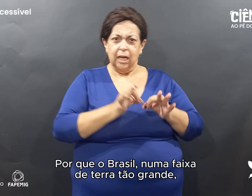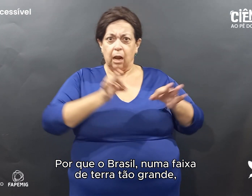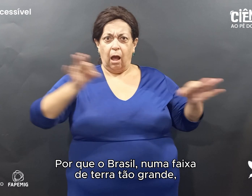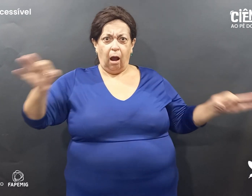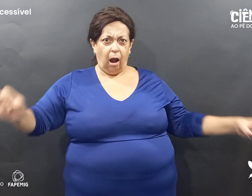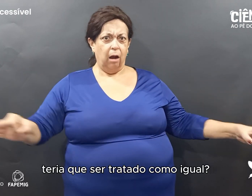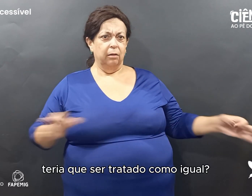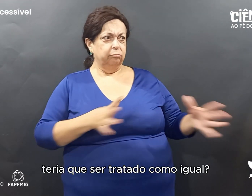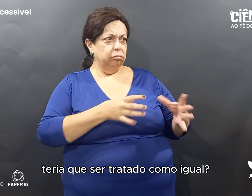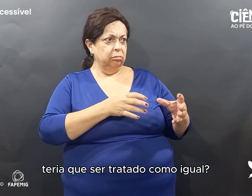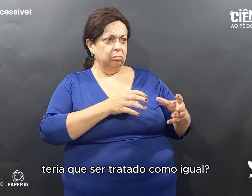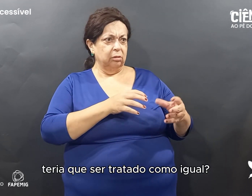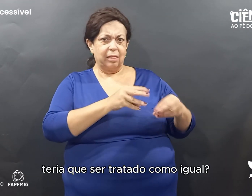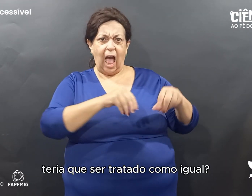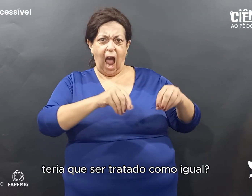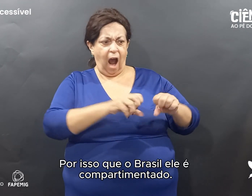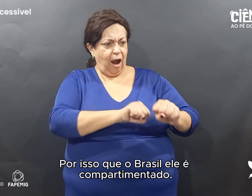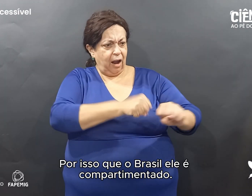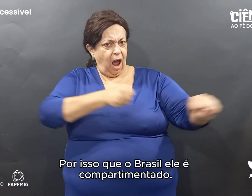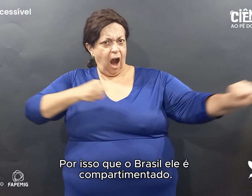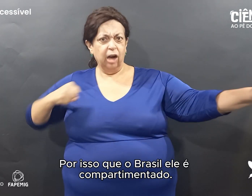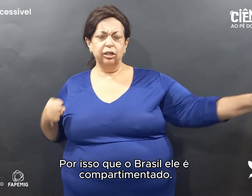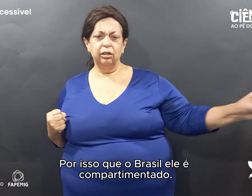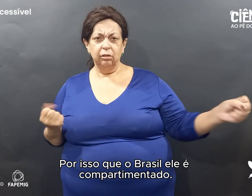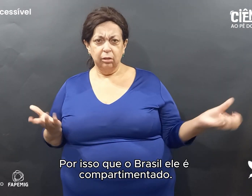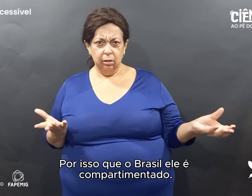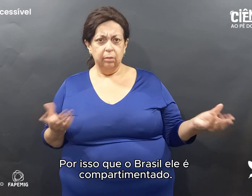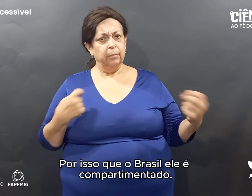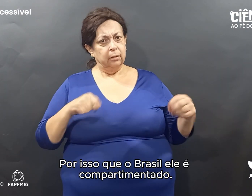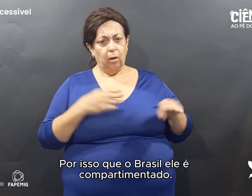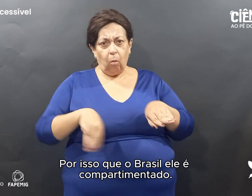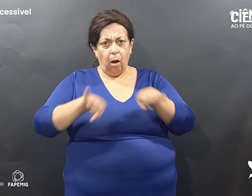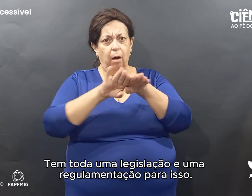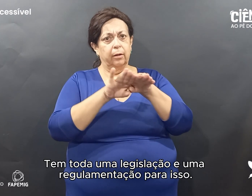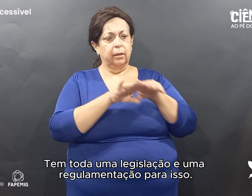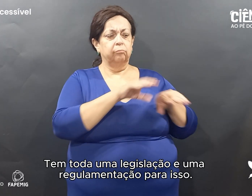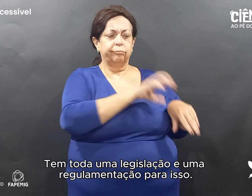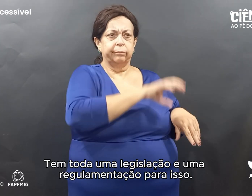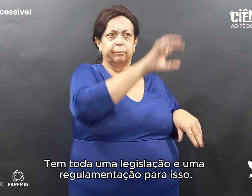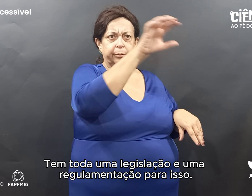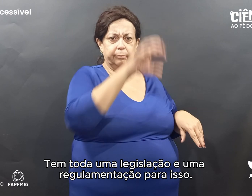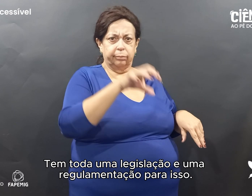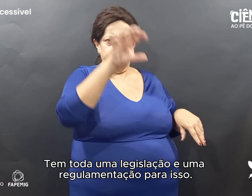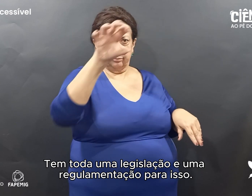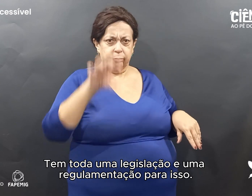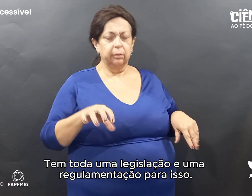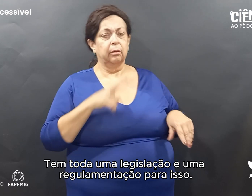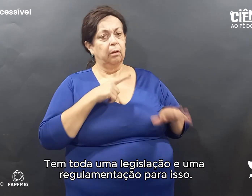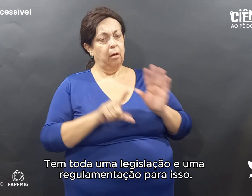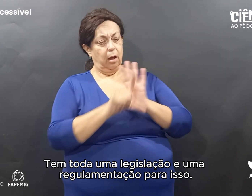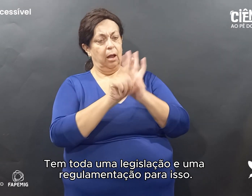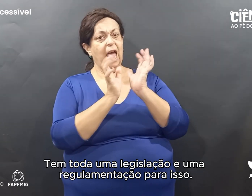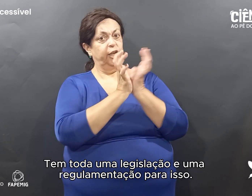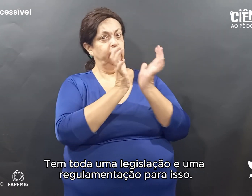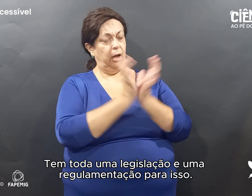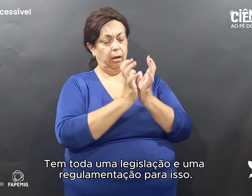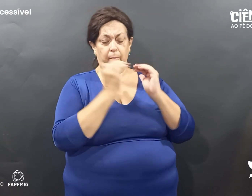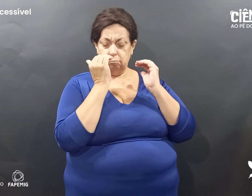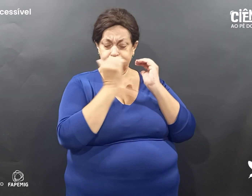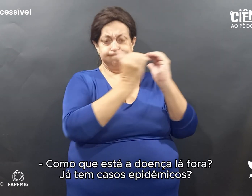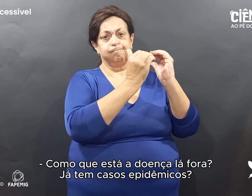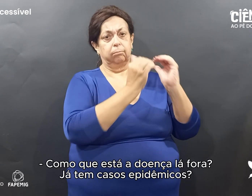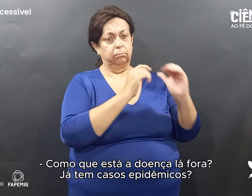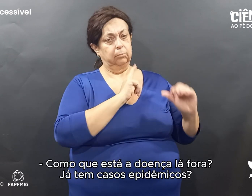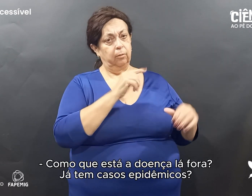tão grande, teria que ser tratado como igual? Por isso que o Brasil ele é compartimentado. Tem toda uma legislação e uma regulamentação para